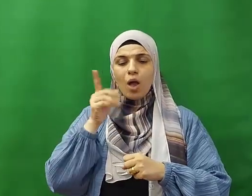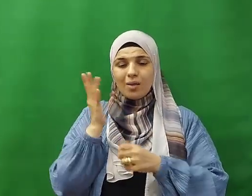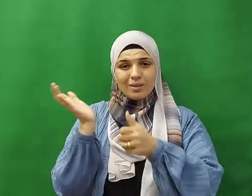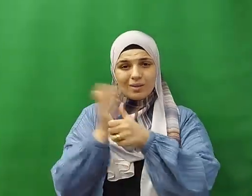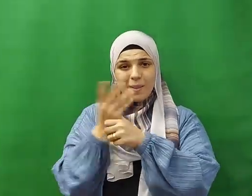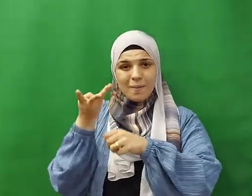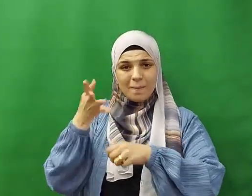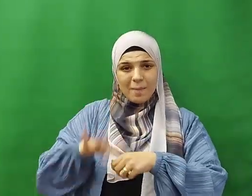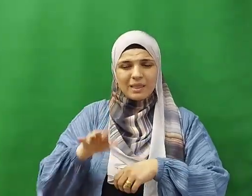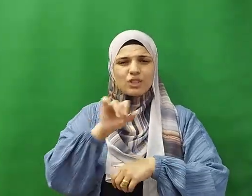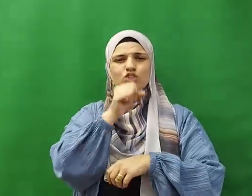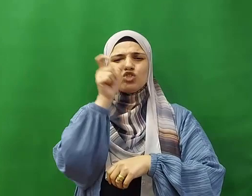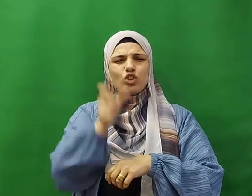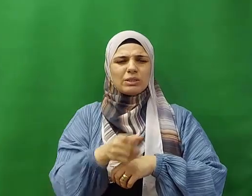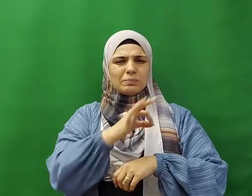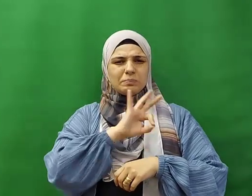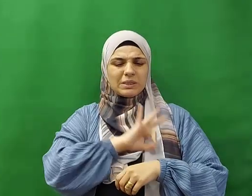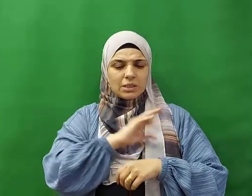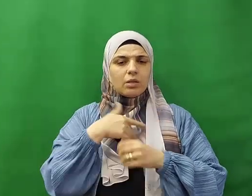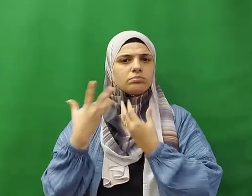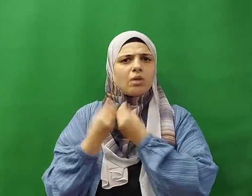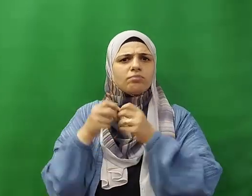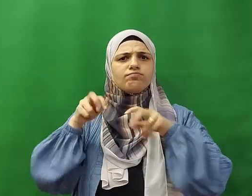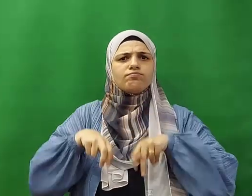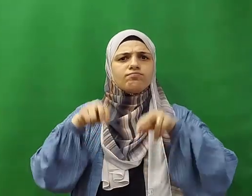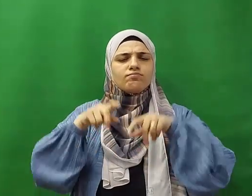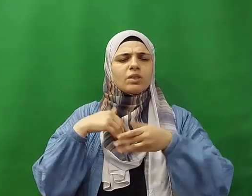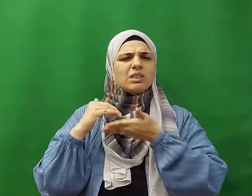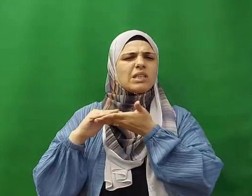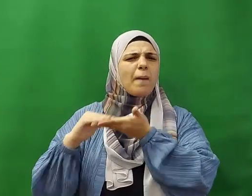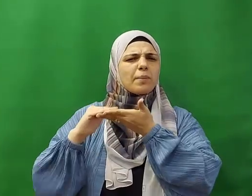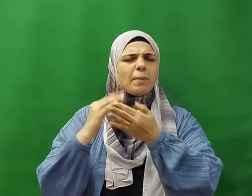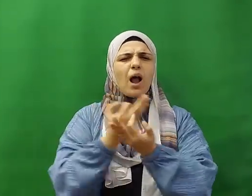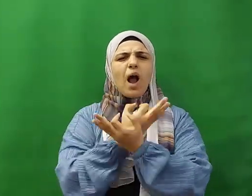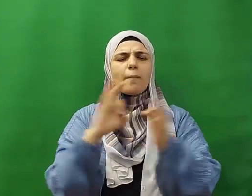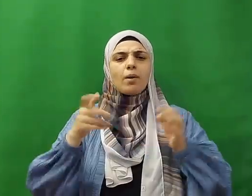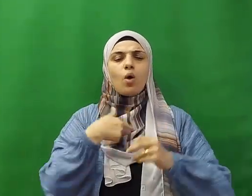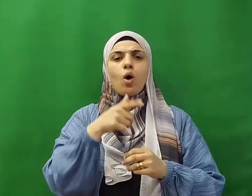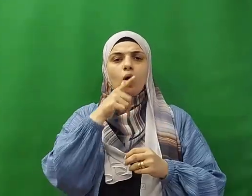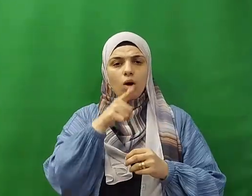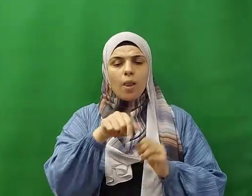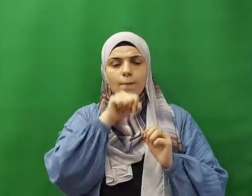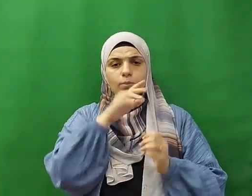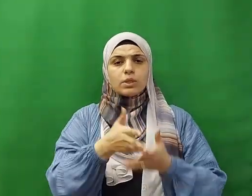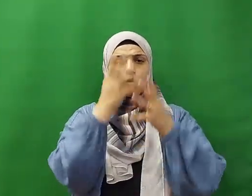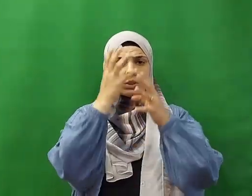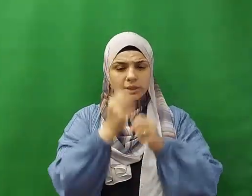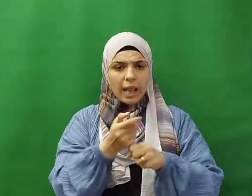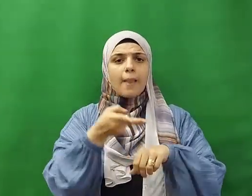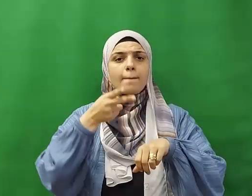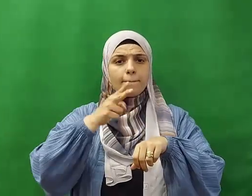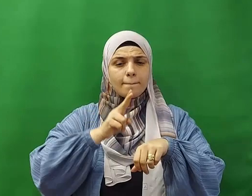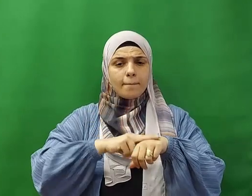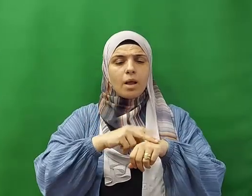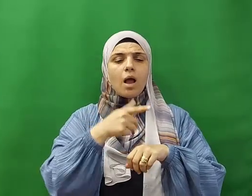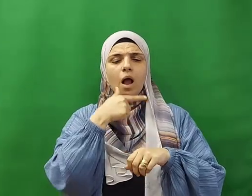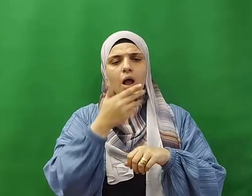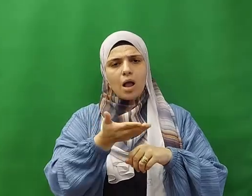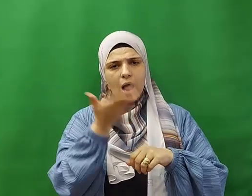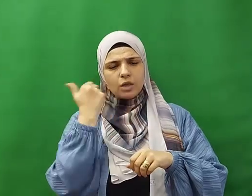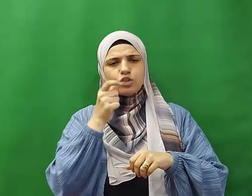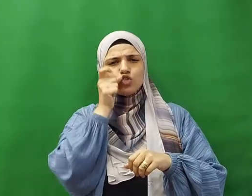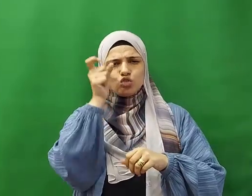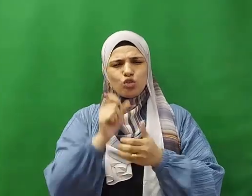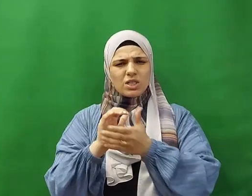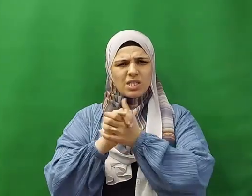الأرملة والمسكين فيقضي له الحاجة، كما جعل النبي صلى الله عليه وسلم عبد الله بن أم